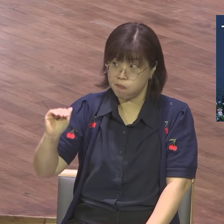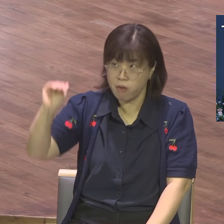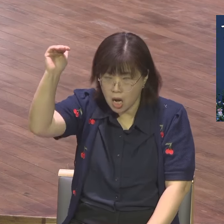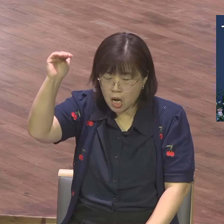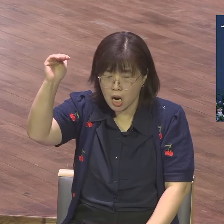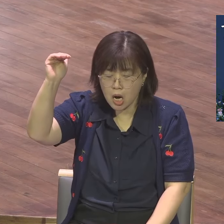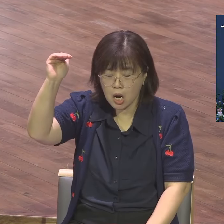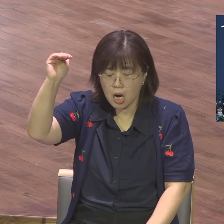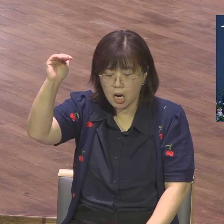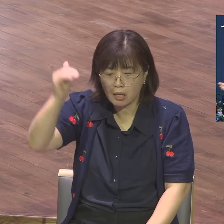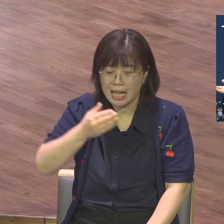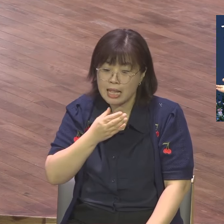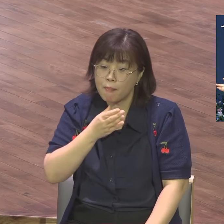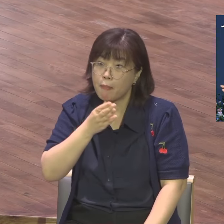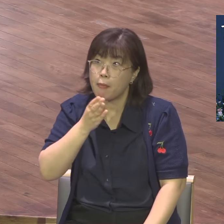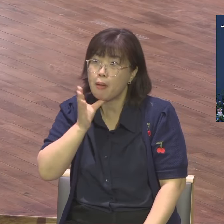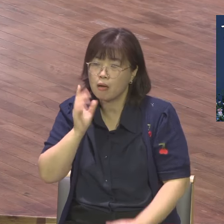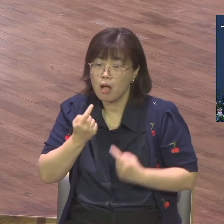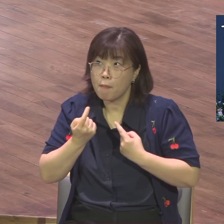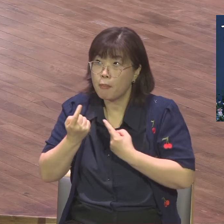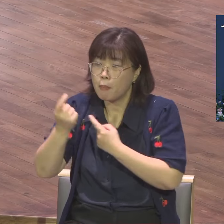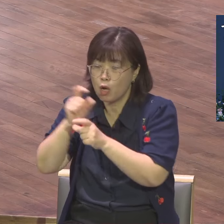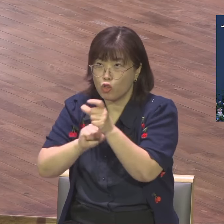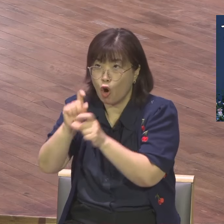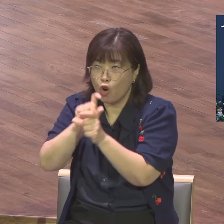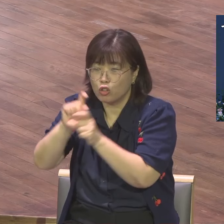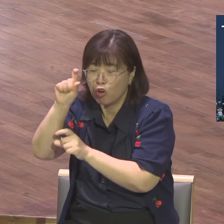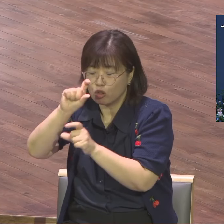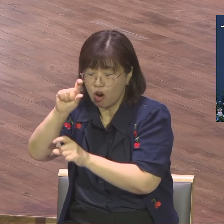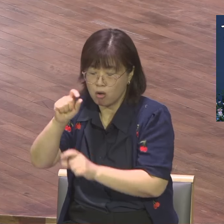계속 높이 잡아 없는 거 안 되는 거예요.